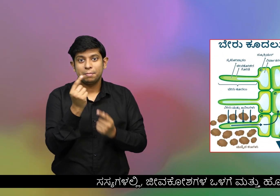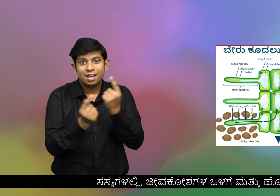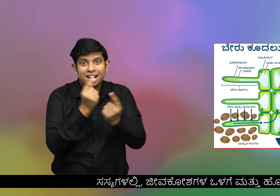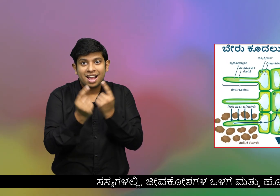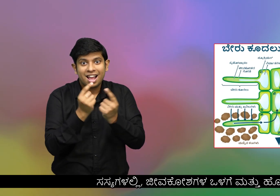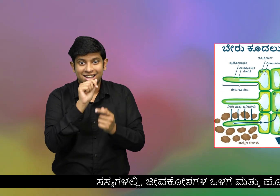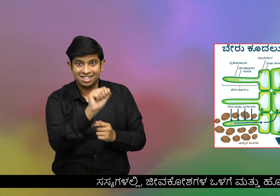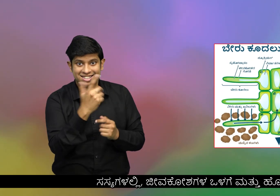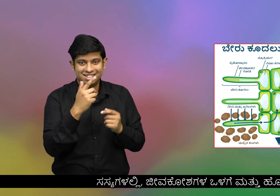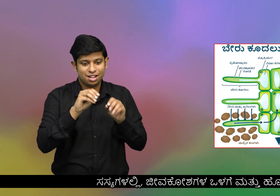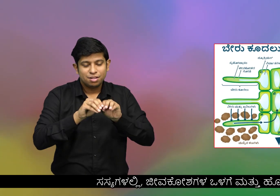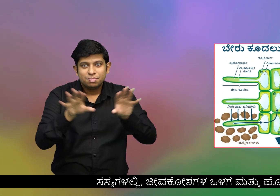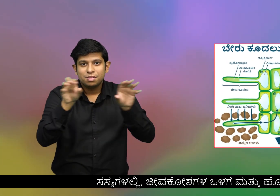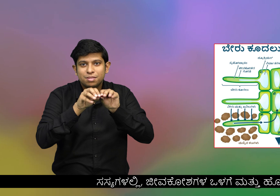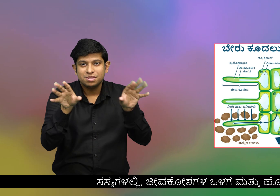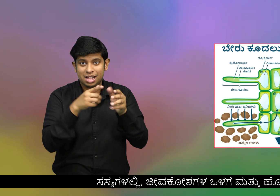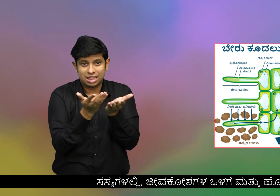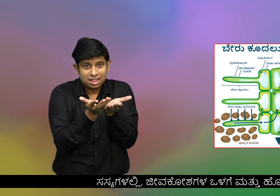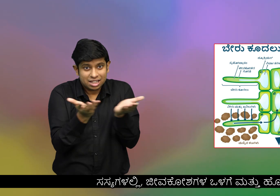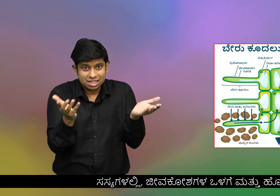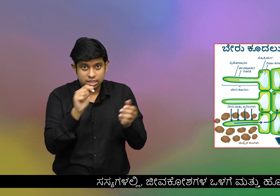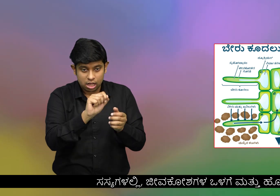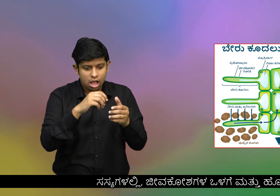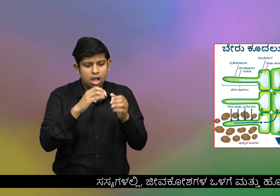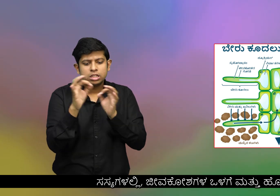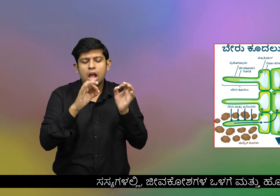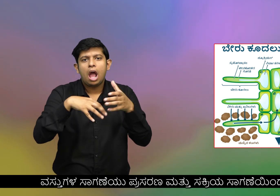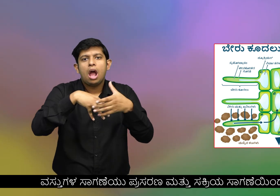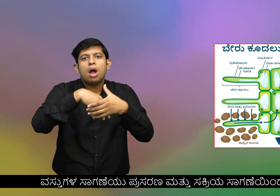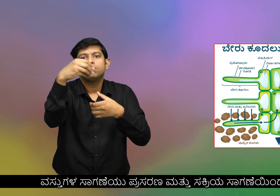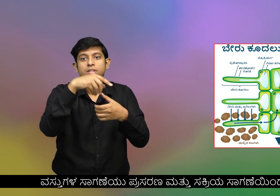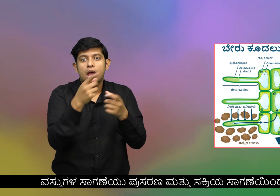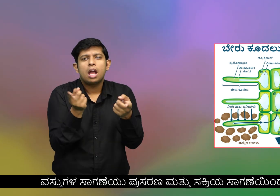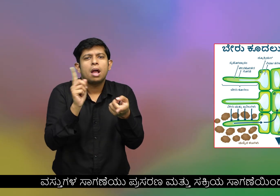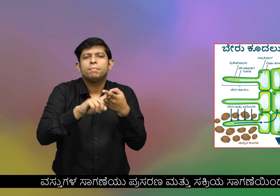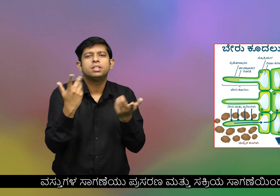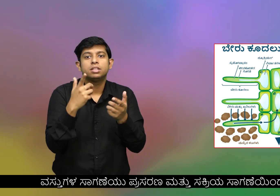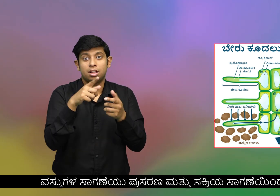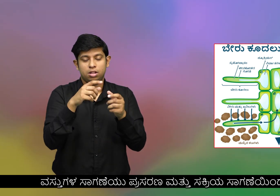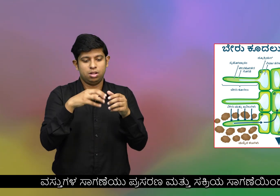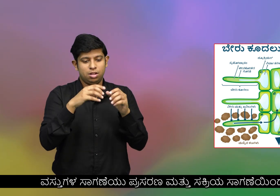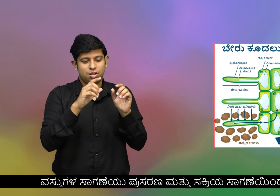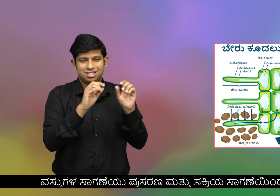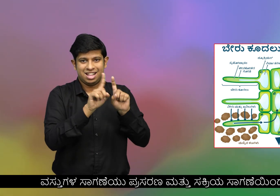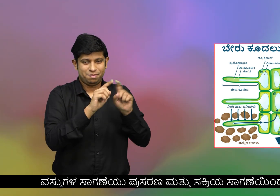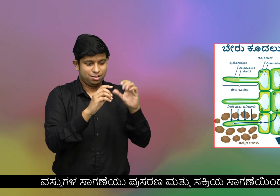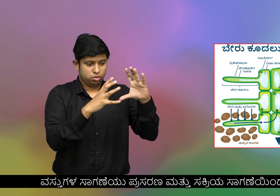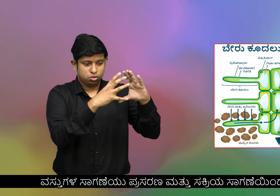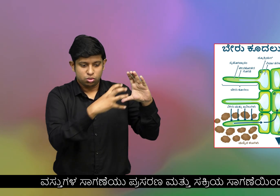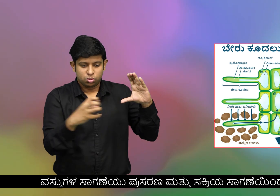ಸಸ್ಯಗಳಲ್ಲಿ ಜೀವಕೋಶಗಳ ಒಳಗೆ ಮತ್ತು ಹೊರಗೆ ವಸ್ತುಗಳ ಸಾಗಣೆಯು ಪ್ರಸರಣ ಮತ್ತು ಸಕ್ರಿಯ ಸಾಗಣೆಯಿಂದ